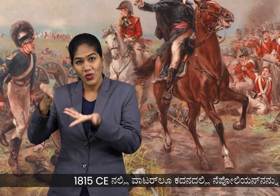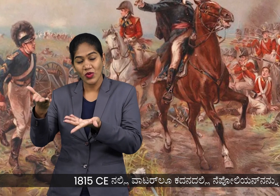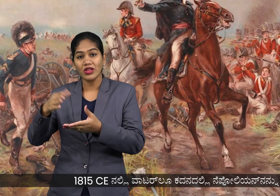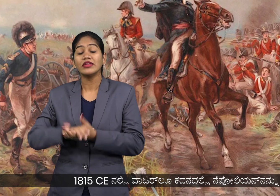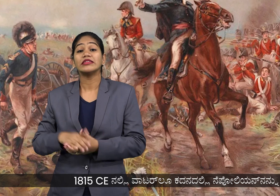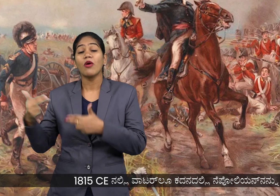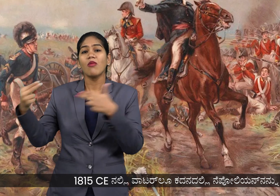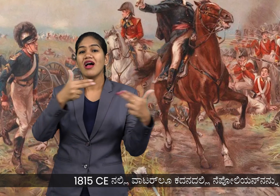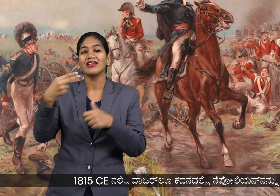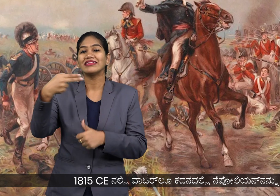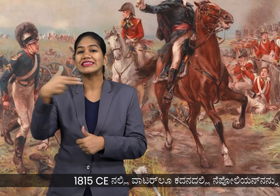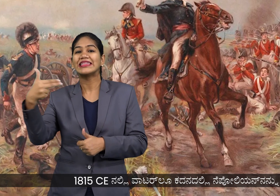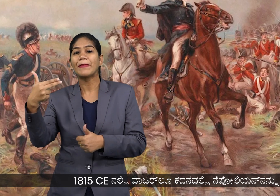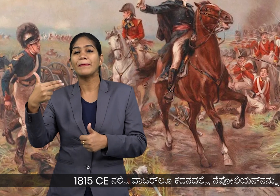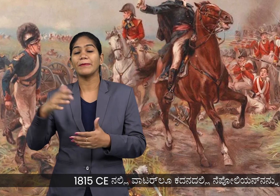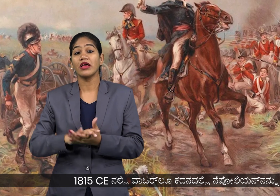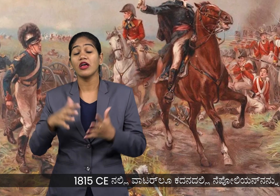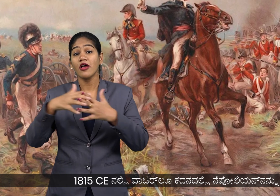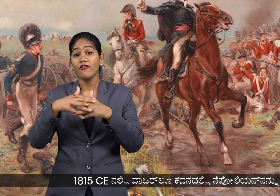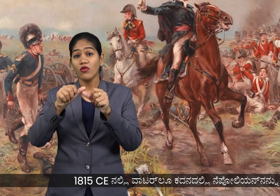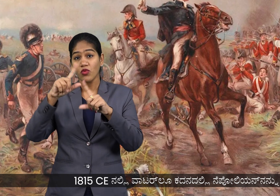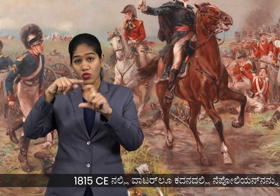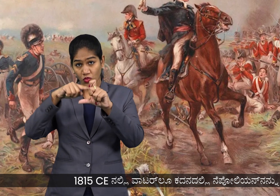ನೆಪೋಲಿಯನ್ನನ್ನ ಸೋಲಿಸಿತು.